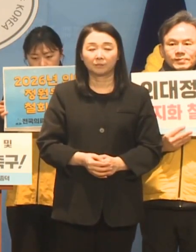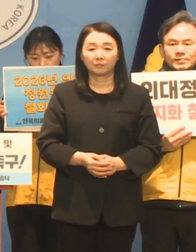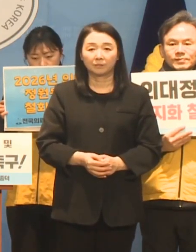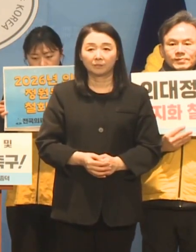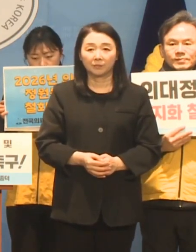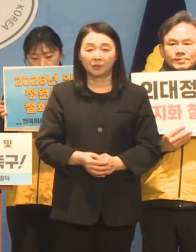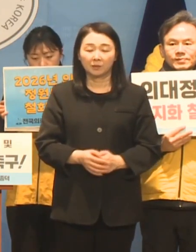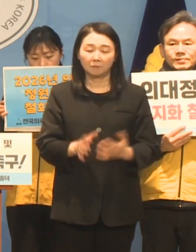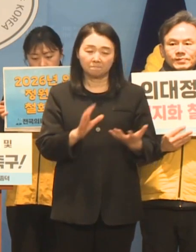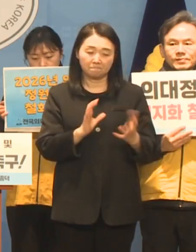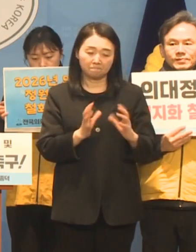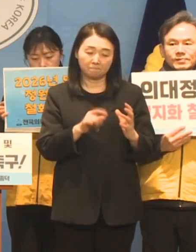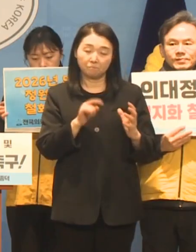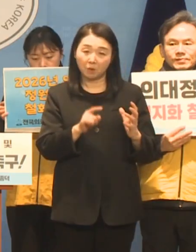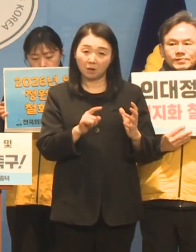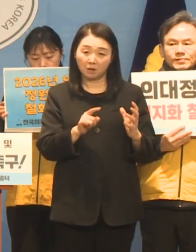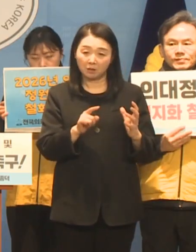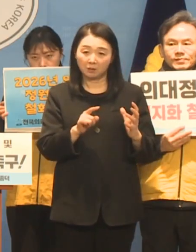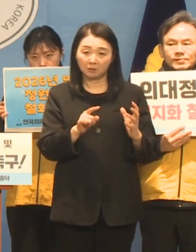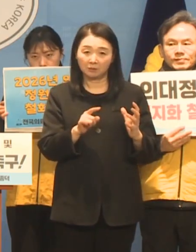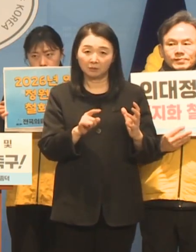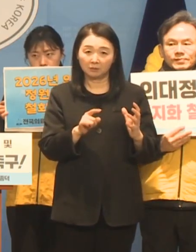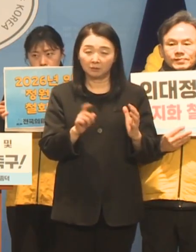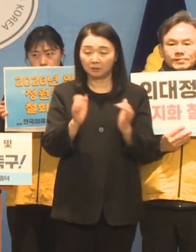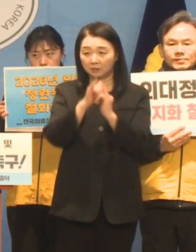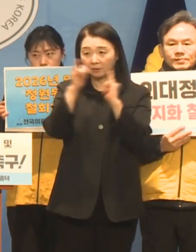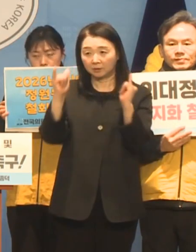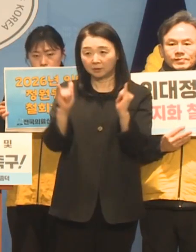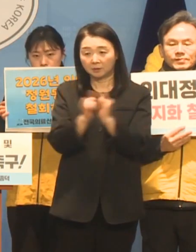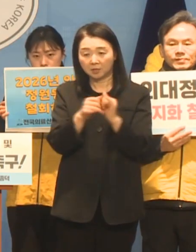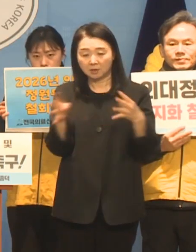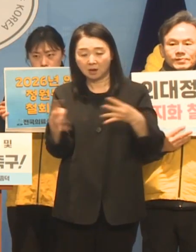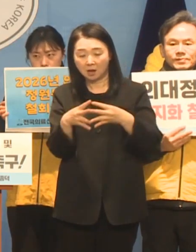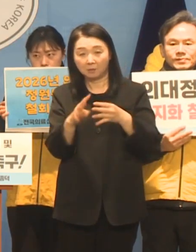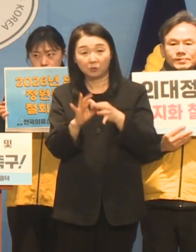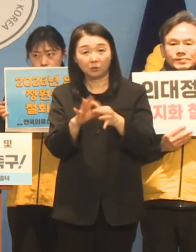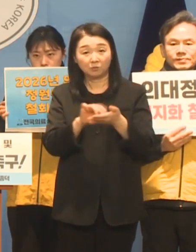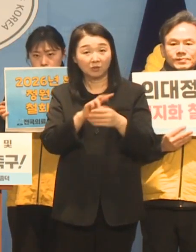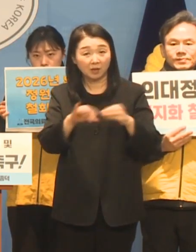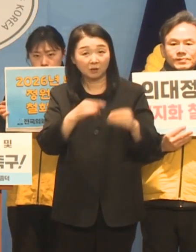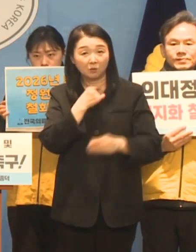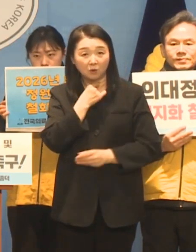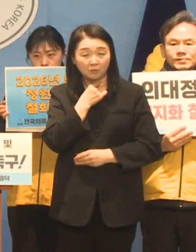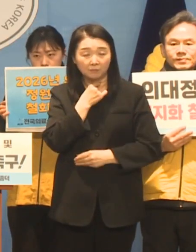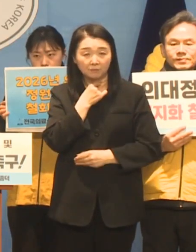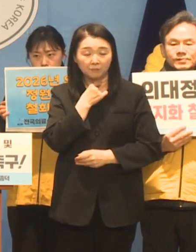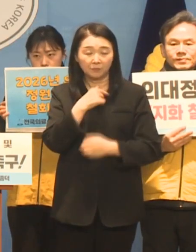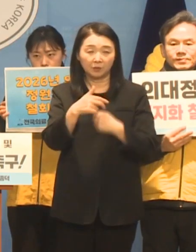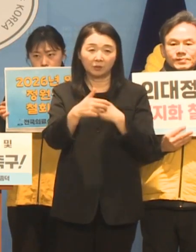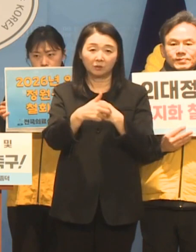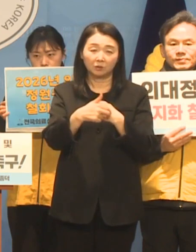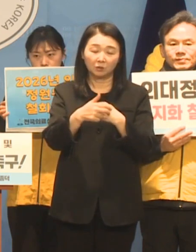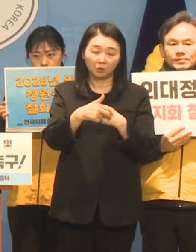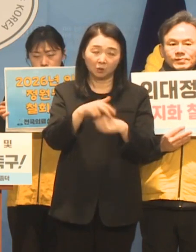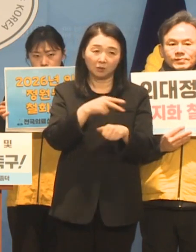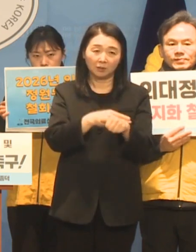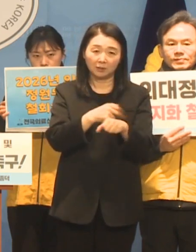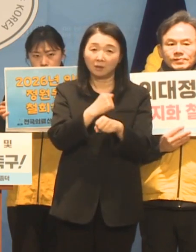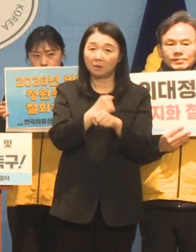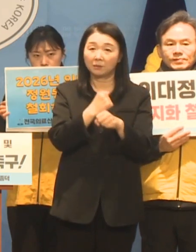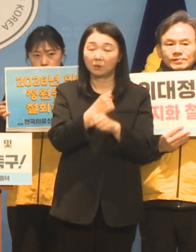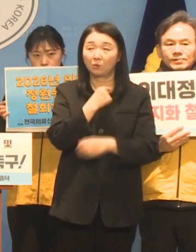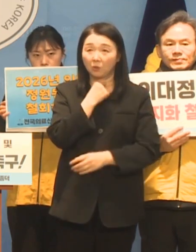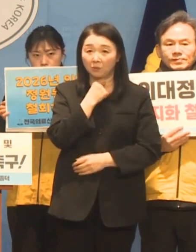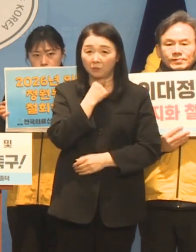이런 논의들을 사회적 논의를 통해서 해결하기 위해서 의료인력 수급 추계입법이 지금